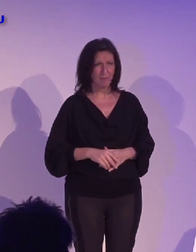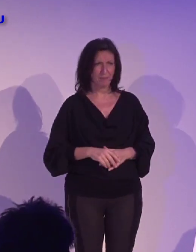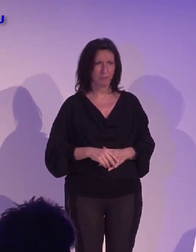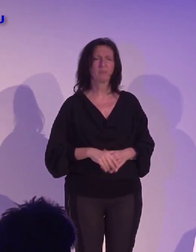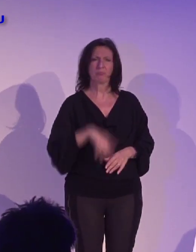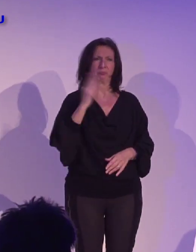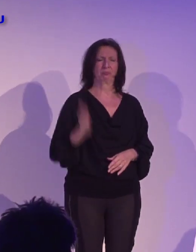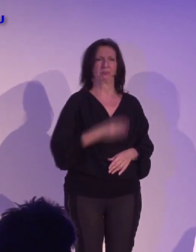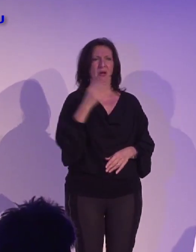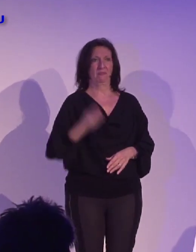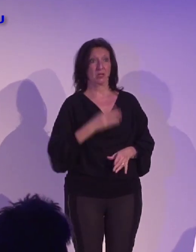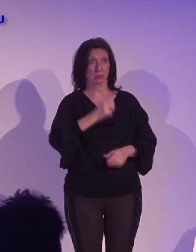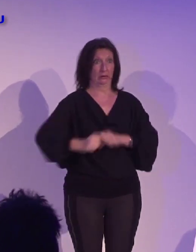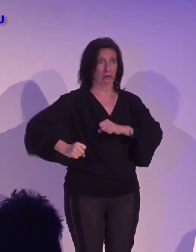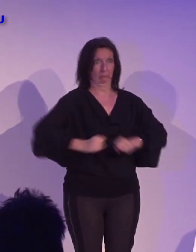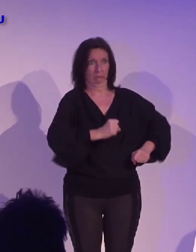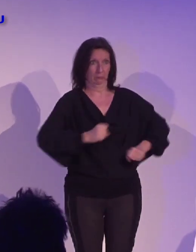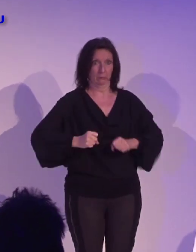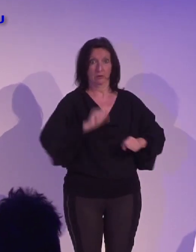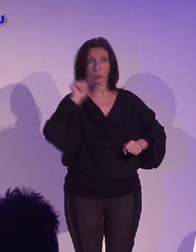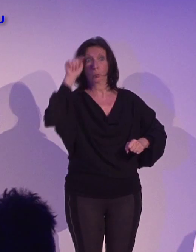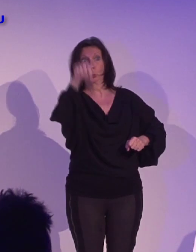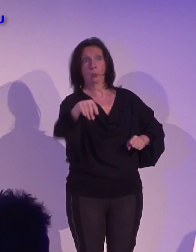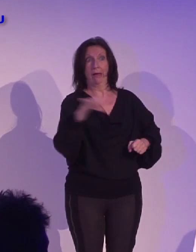Die Waschmaschine rennt zum Teich hinunter.